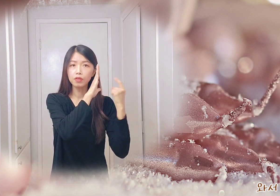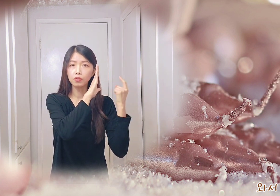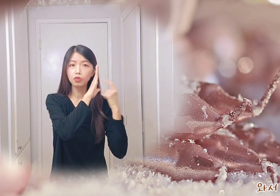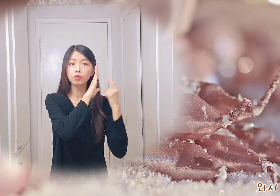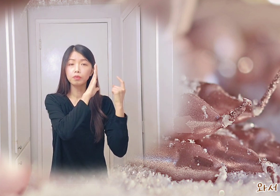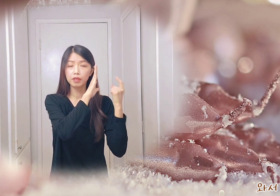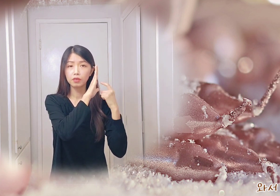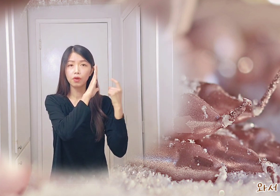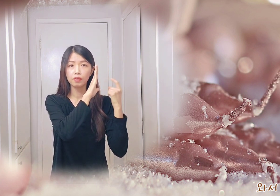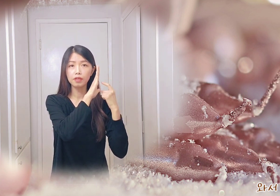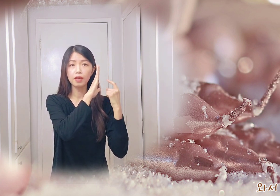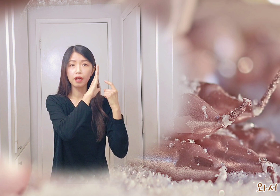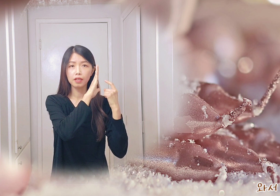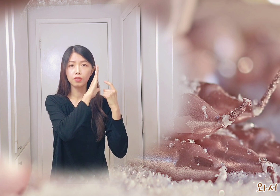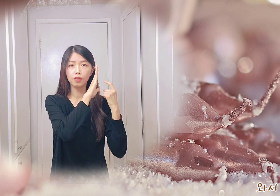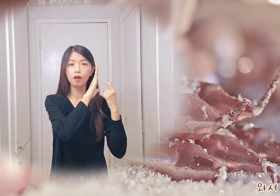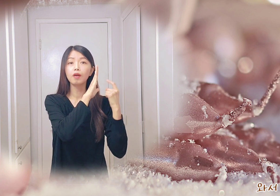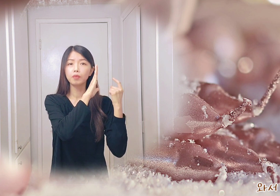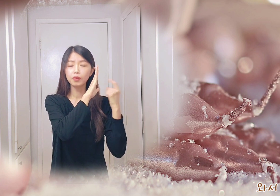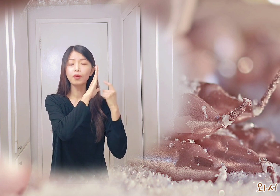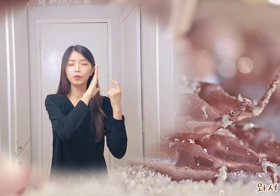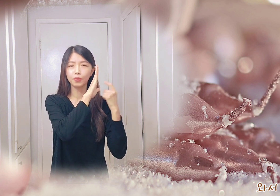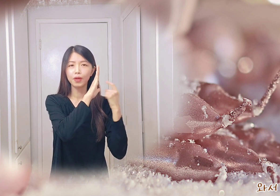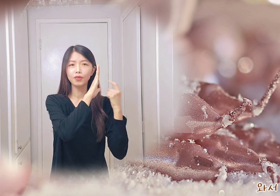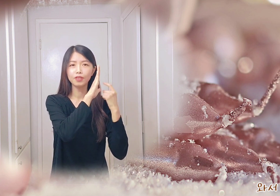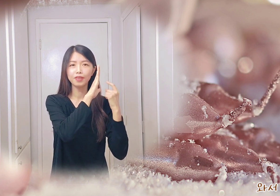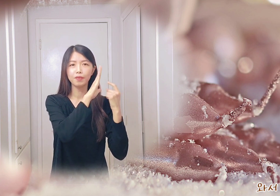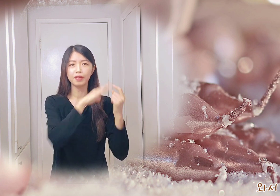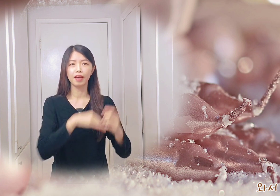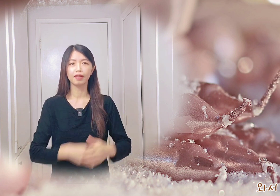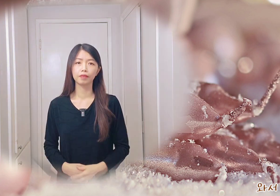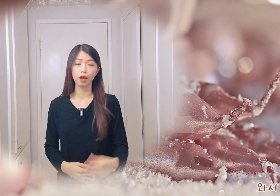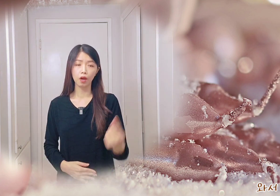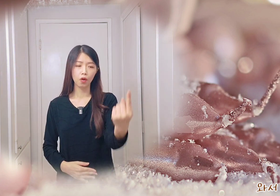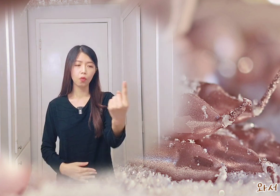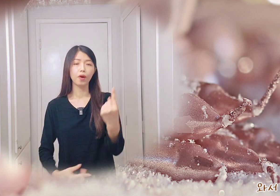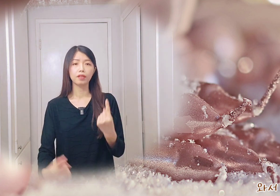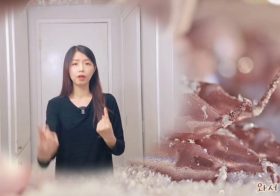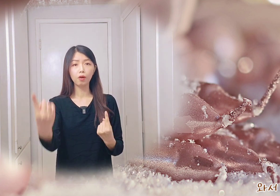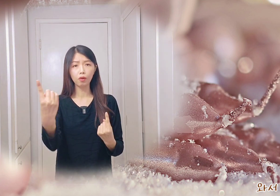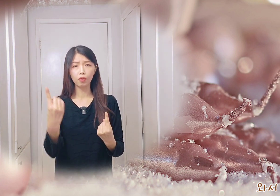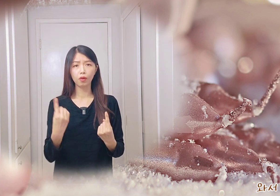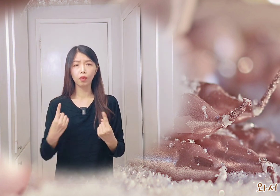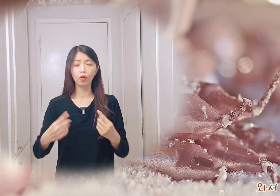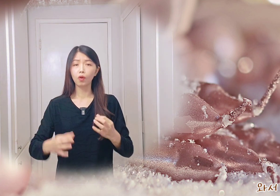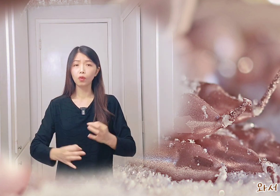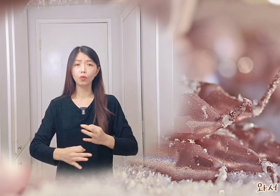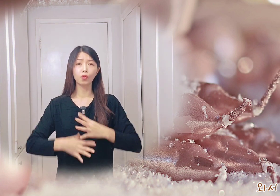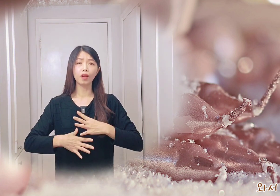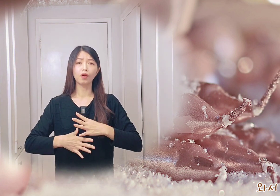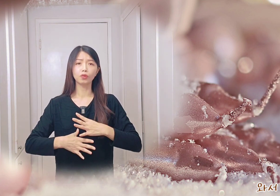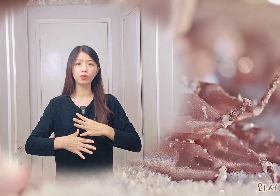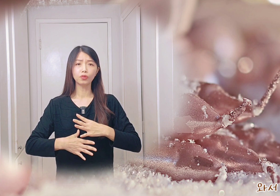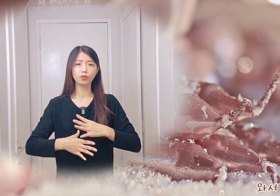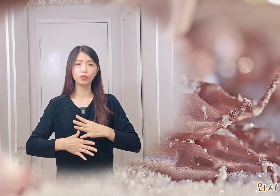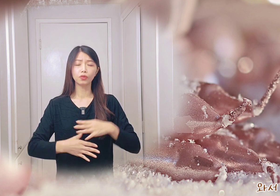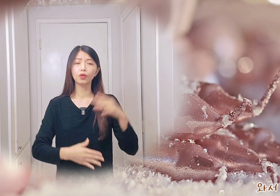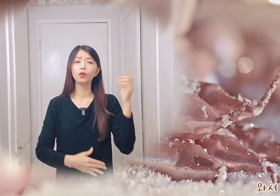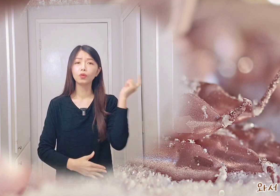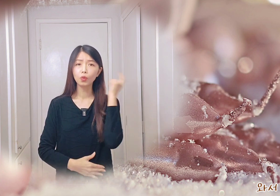여기까지만 해주시고 부탁 수어는 생략하시고요. 표정으로 해주시면 됩니다. 와서